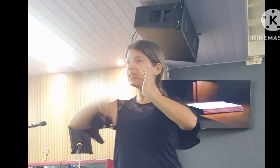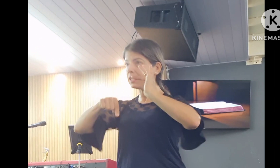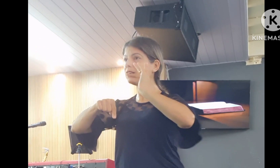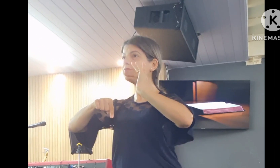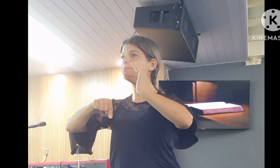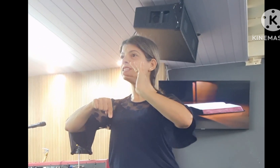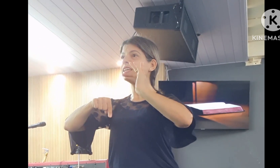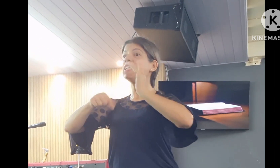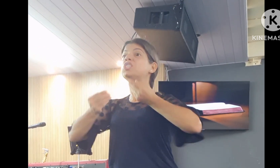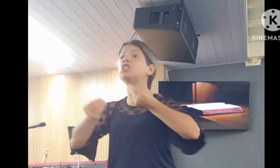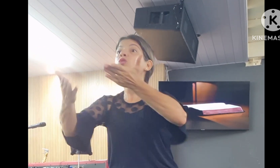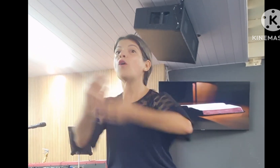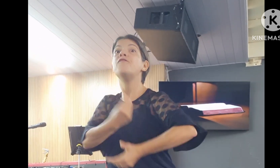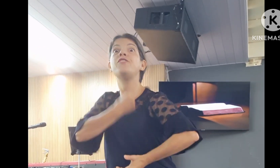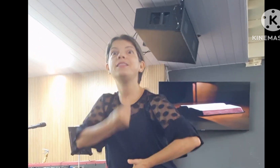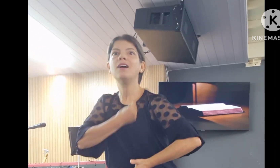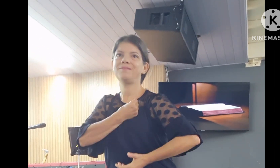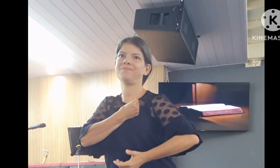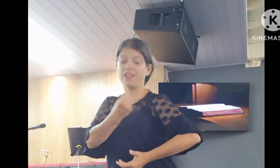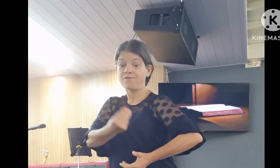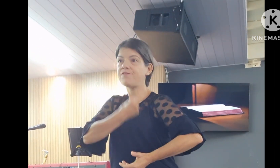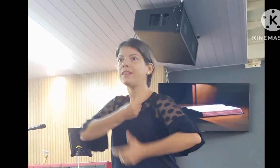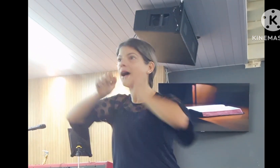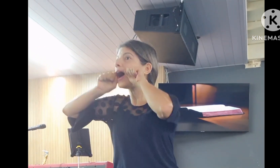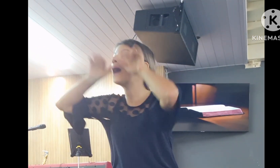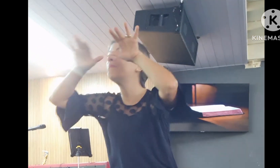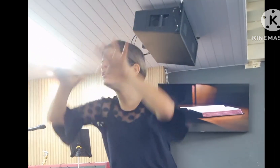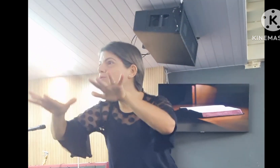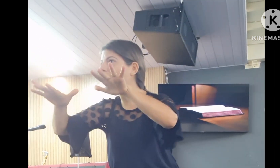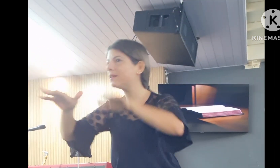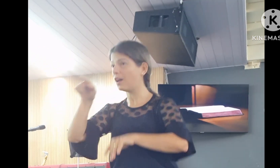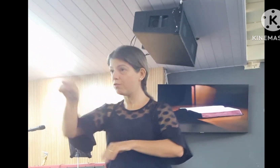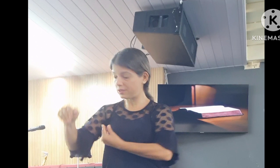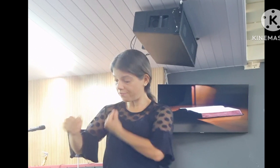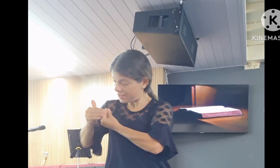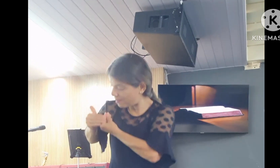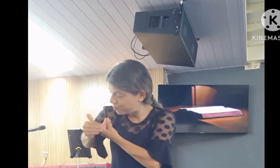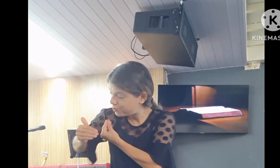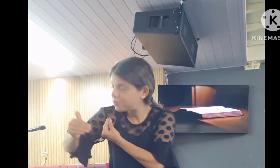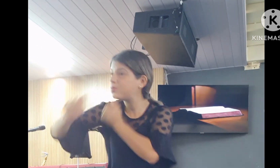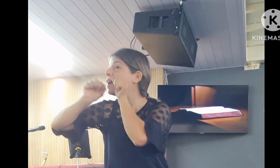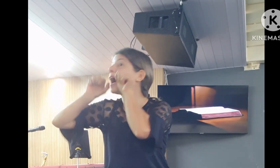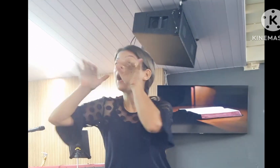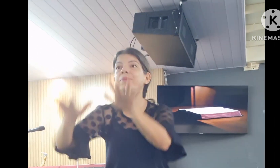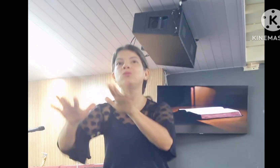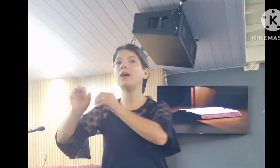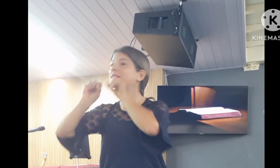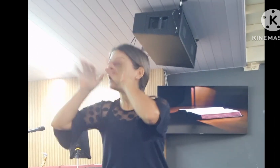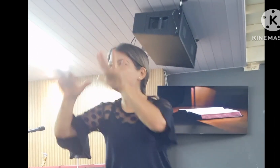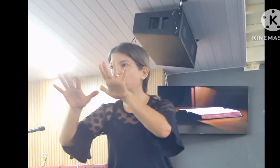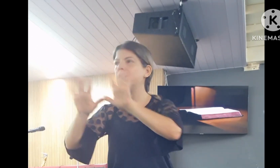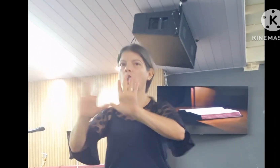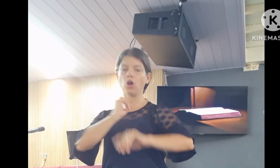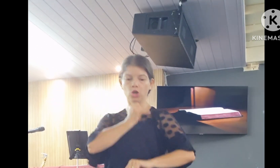com abundância. São duas vidas. Está em João 10, versículo